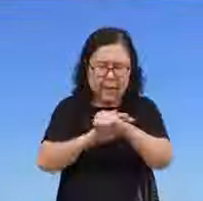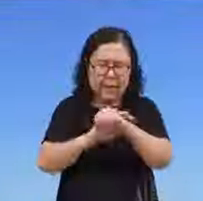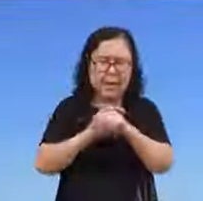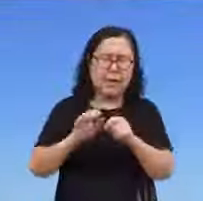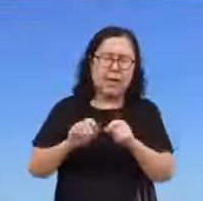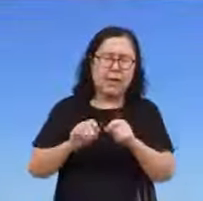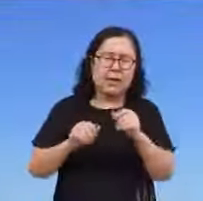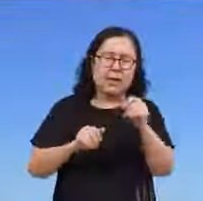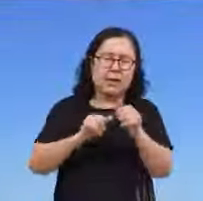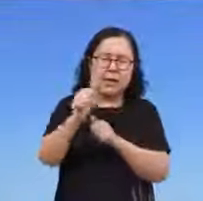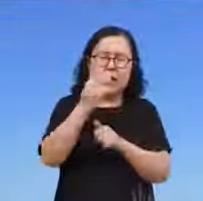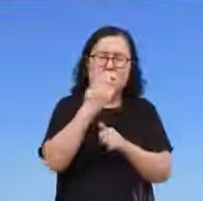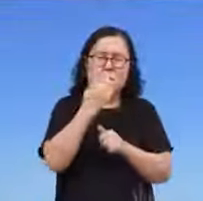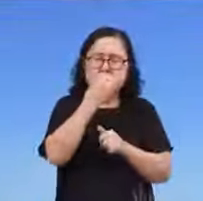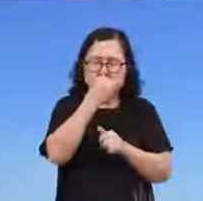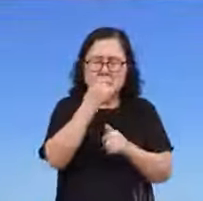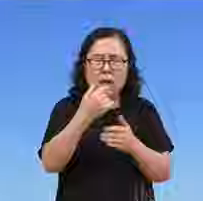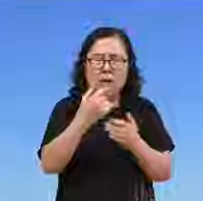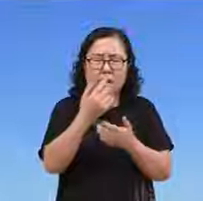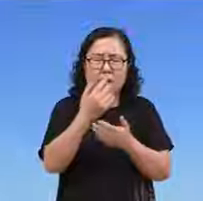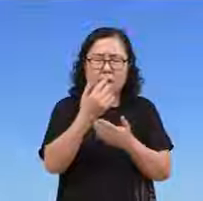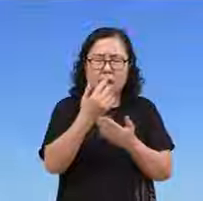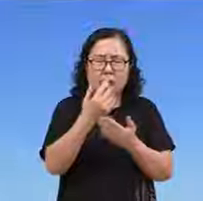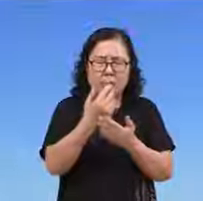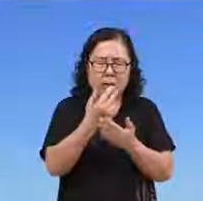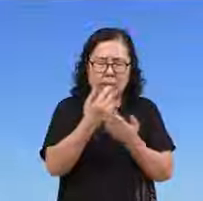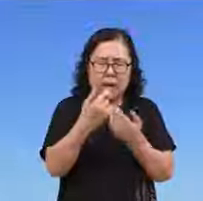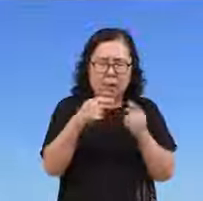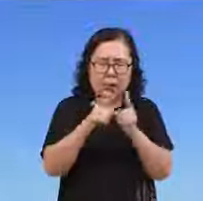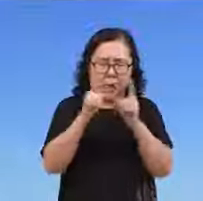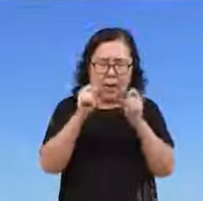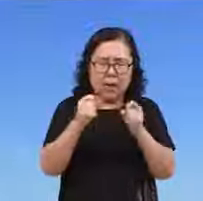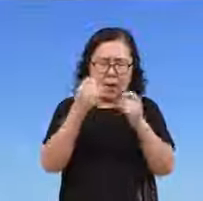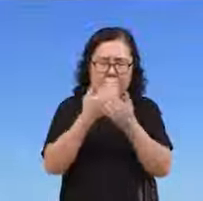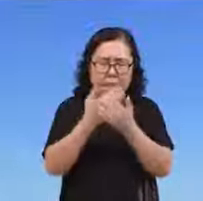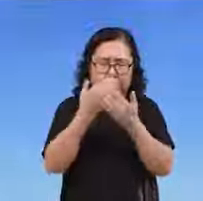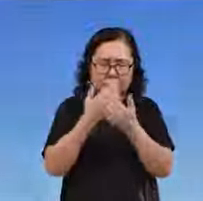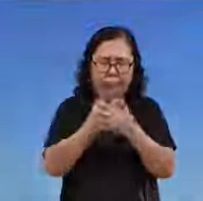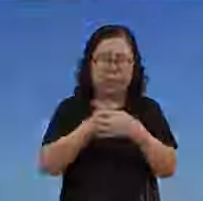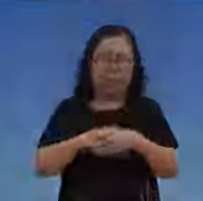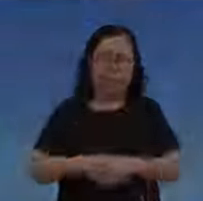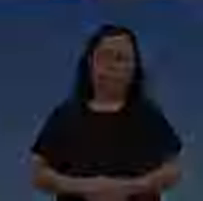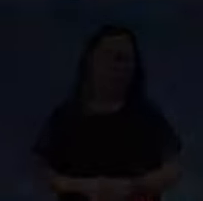주님과 더불어 승리할 수 있도록 하나님 함께하여 주시옵소서.